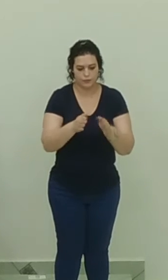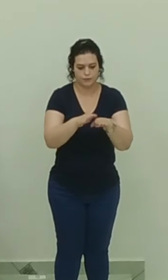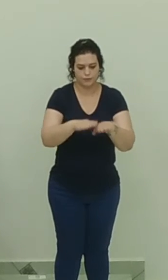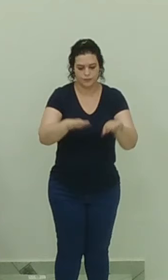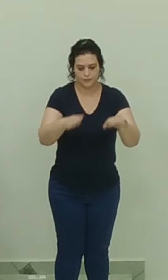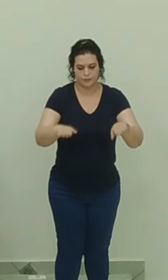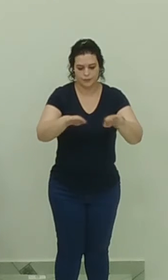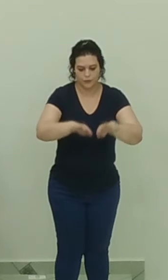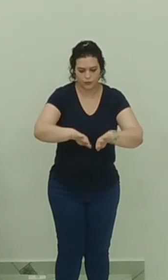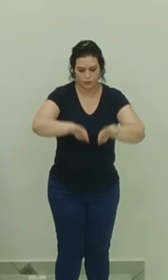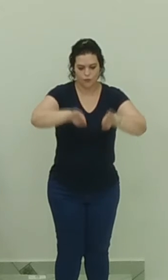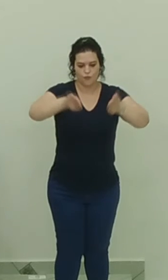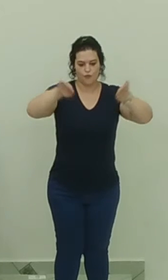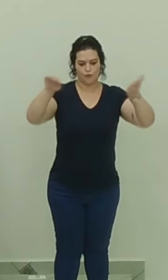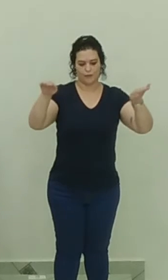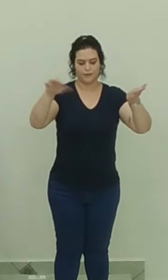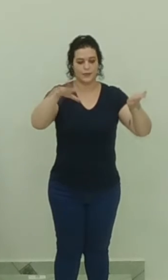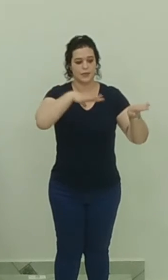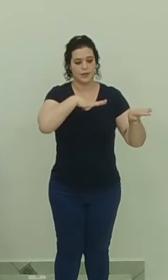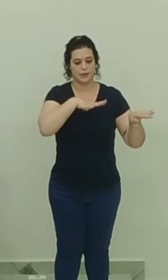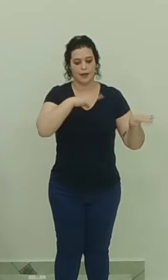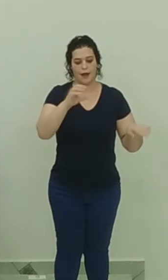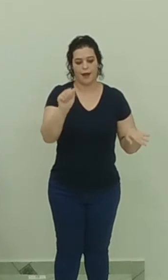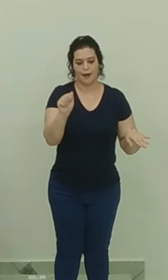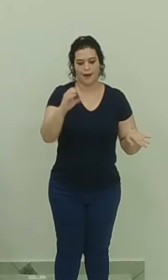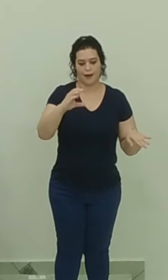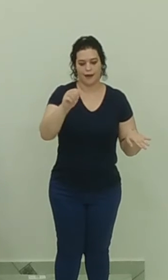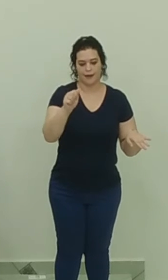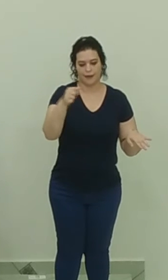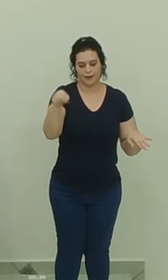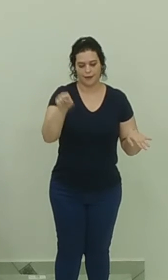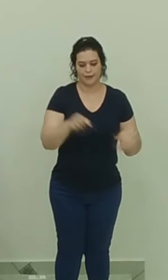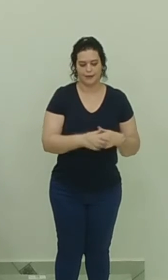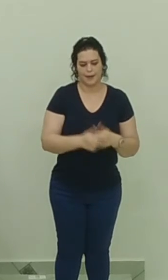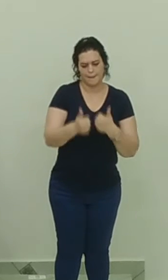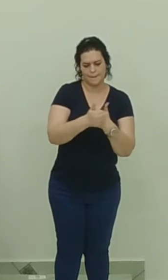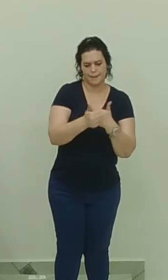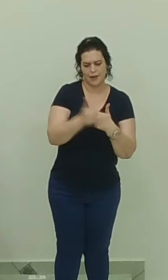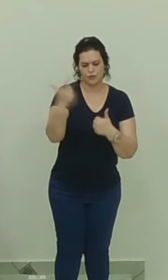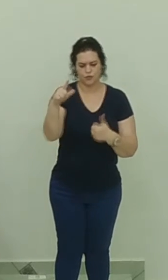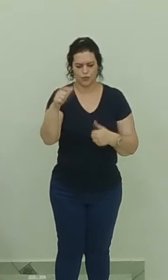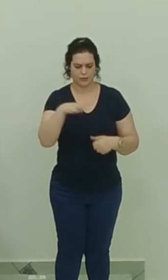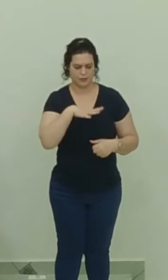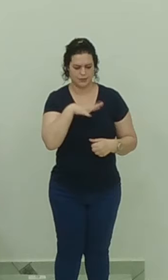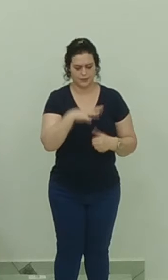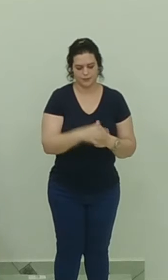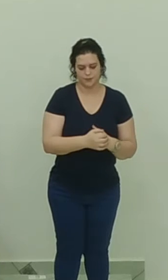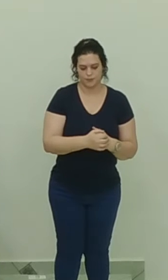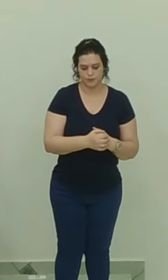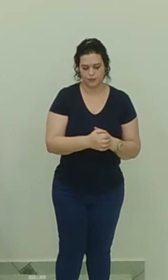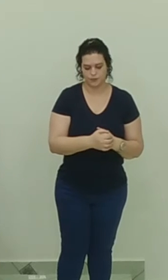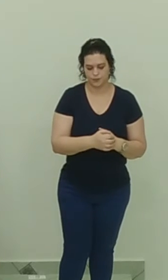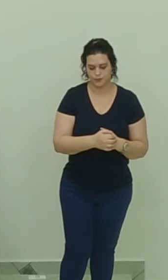cidade de Adã, que fica ao lado de Sartã. E as que desciam ao mar